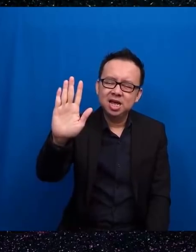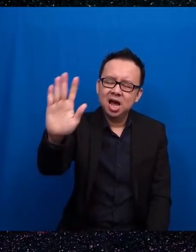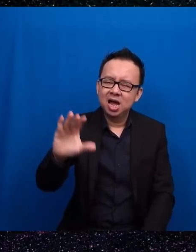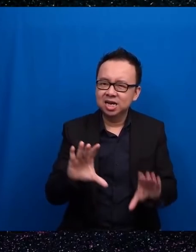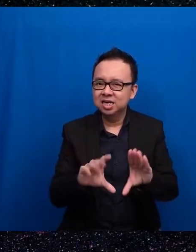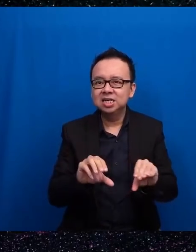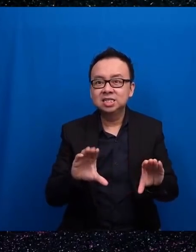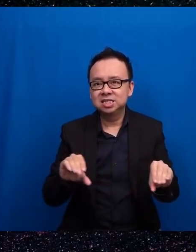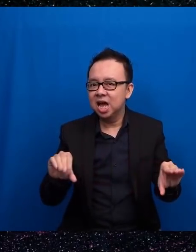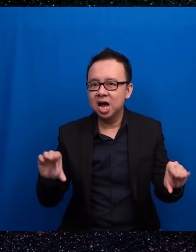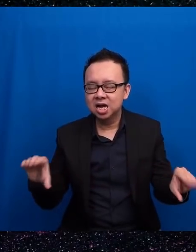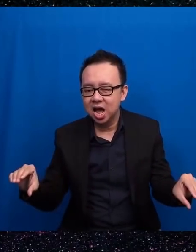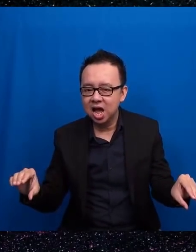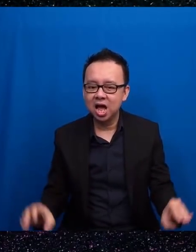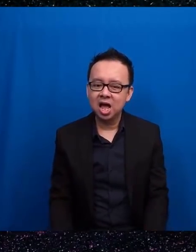Dia